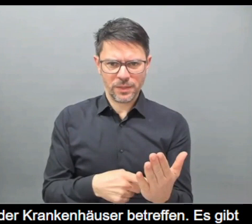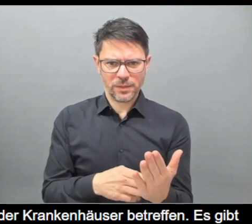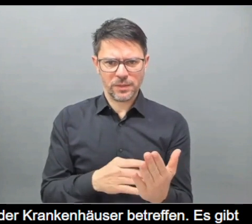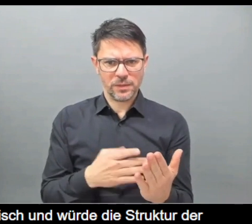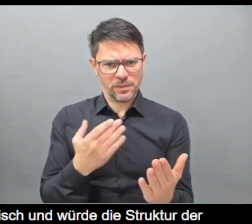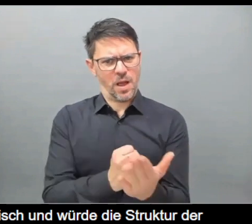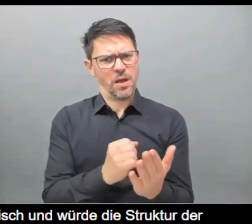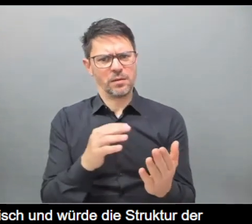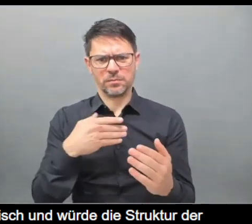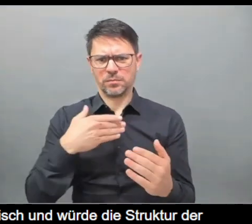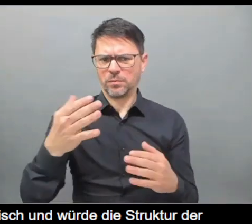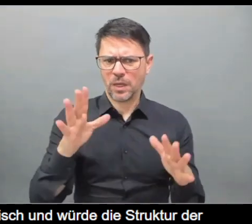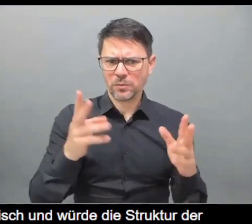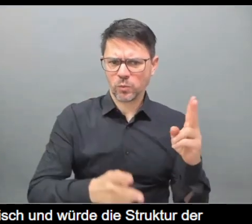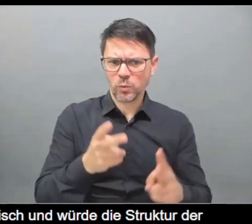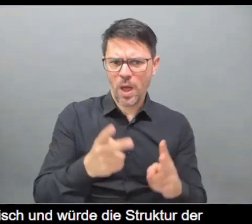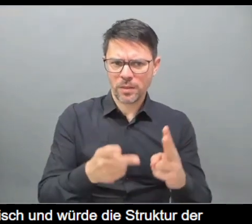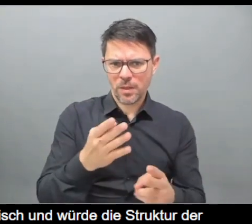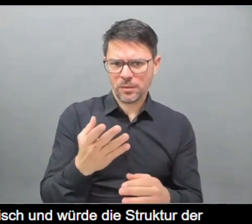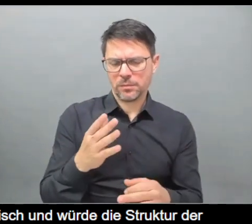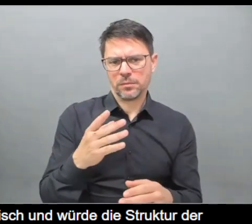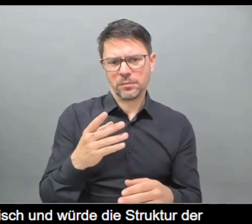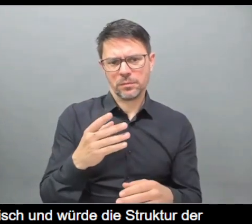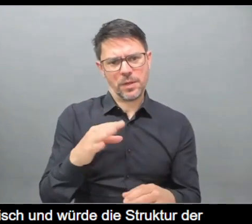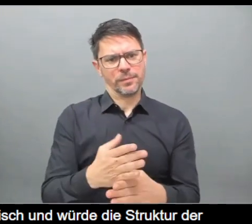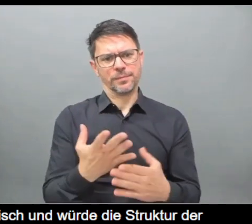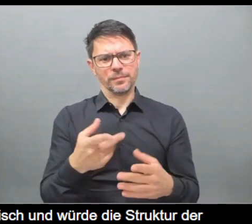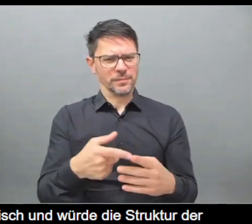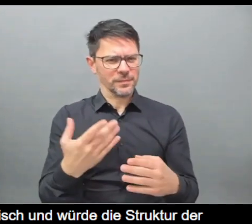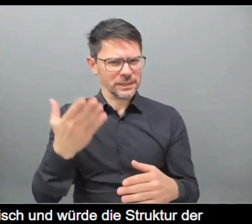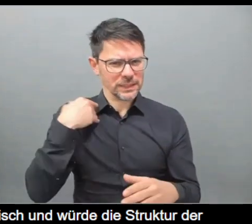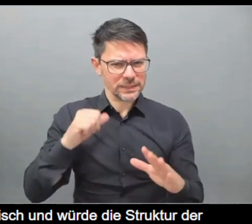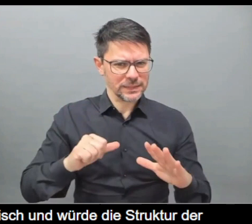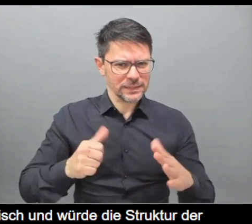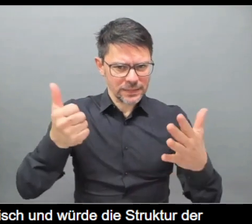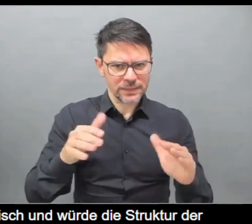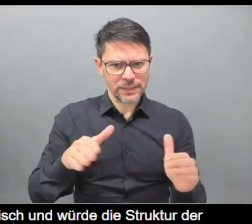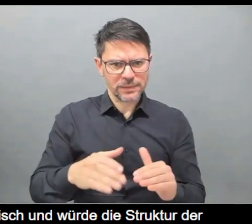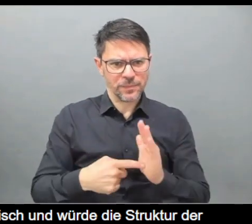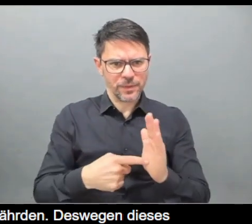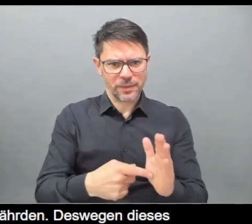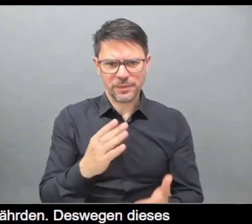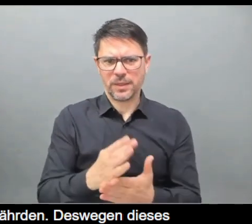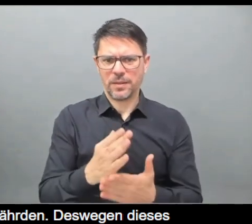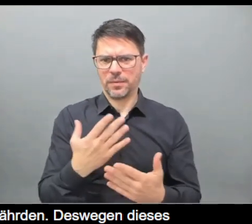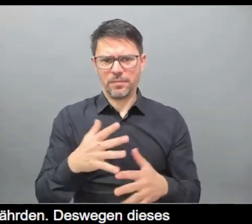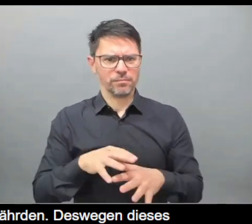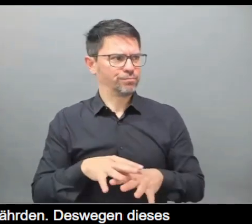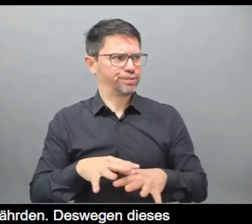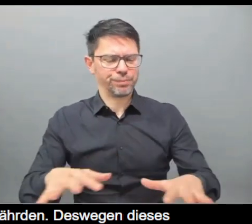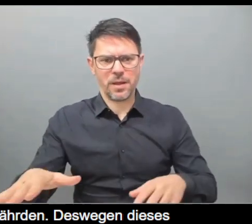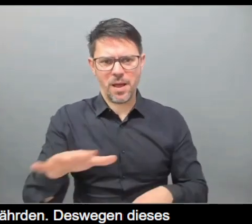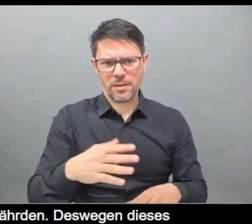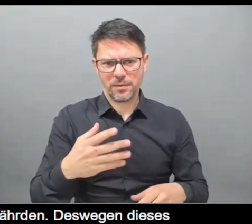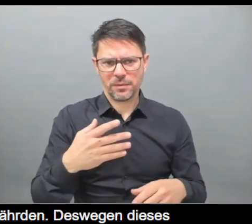das eine oder andere vielleicht daraus nehmen, aber in der Gänze ist es nicht umsetzbar. Und wir hören ja auch aus dem Kreis der Mitglieder